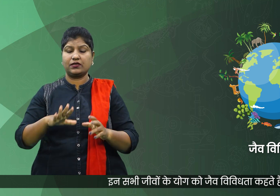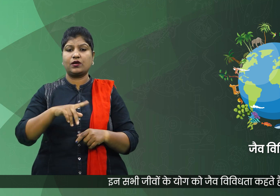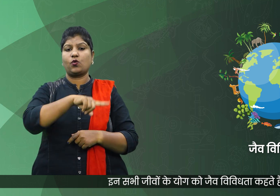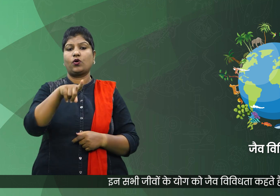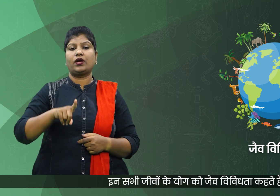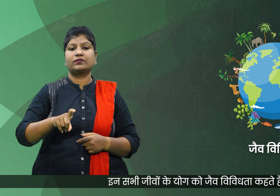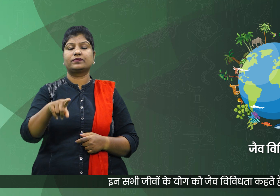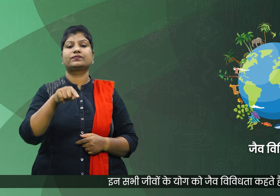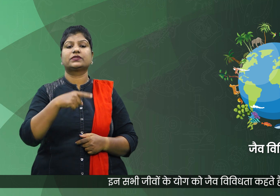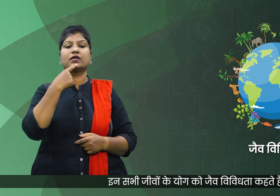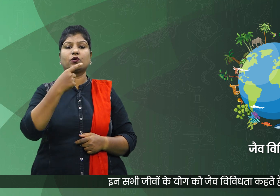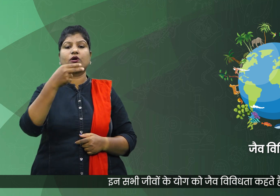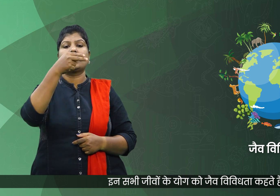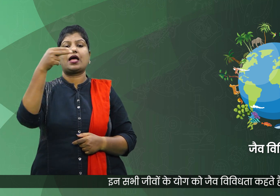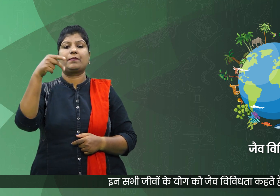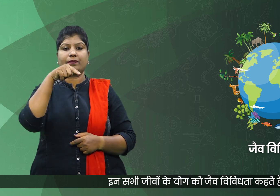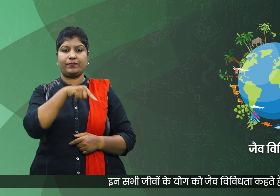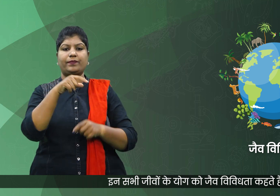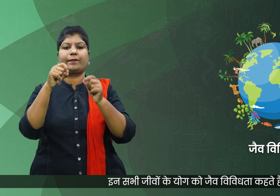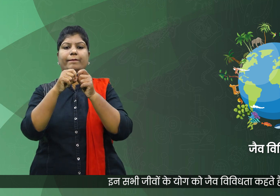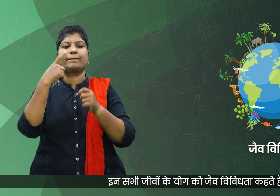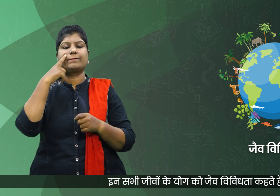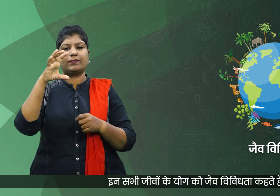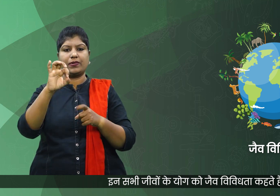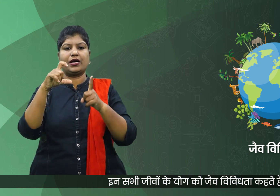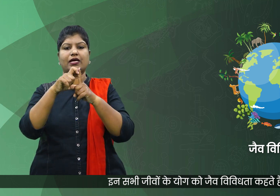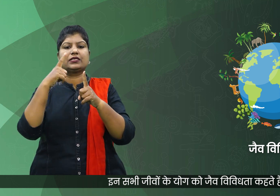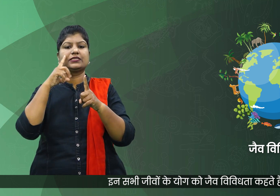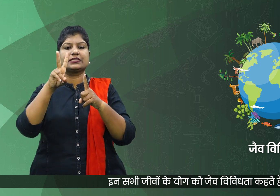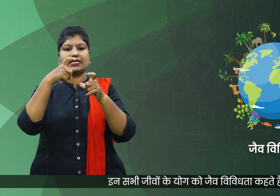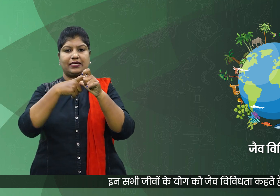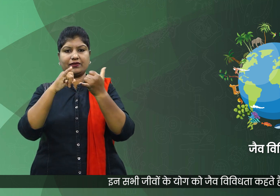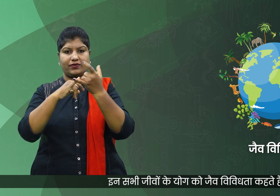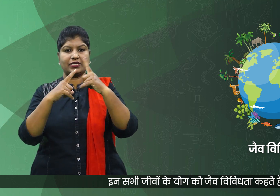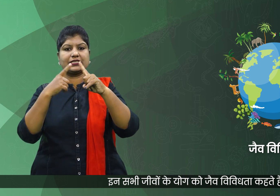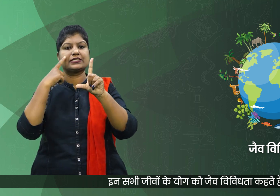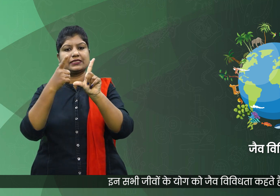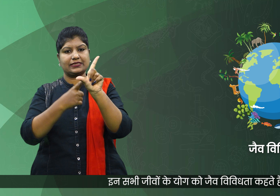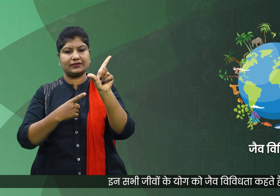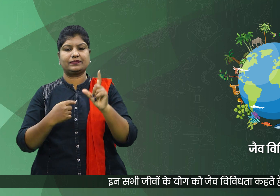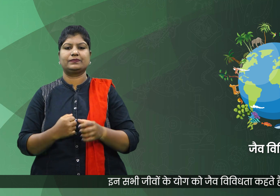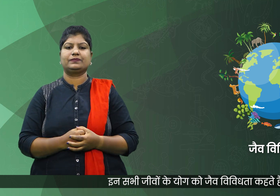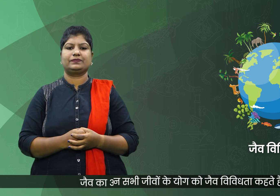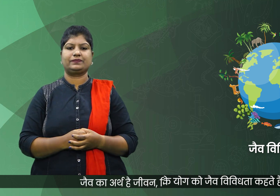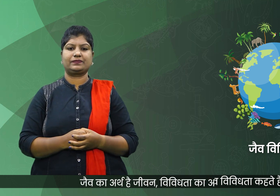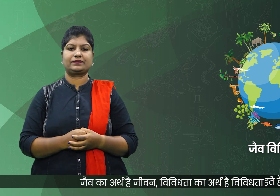हैं। जैव का